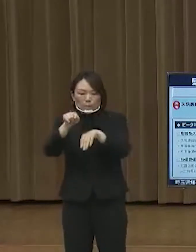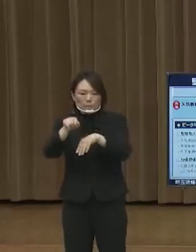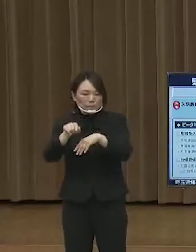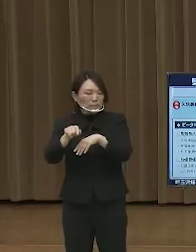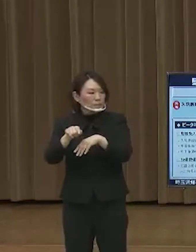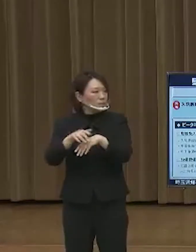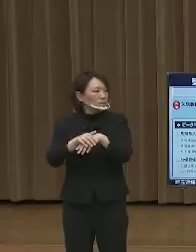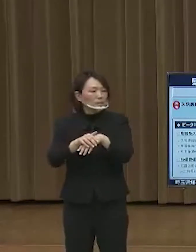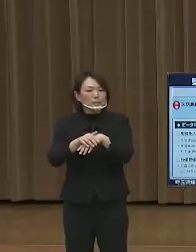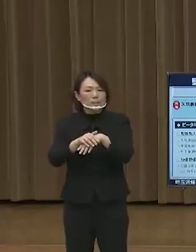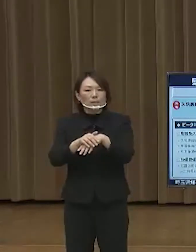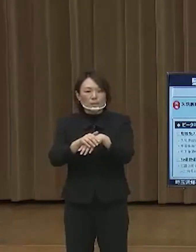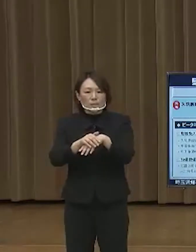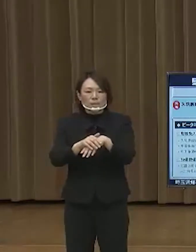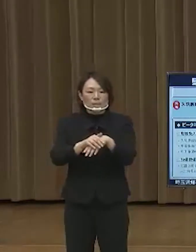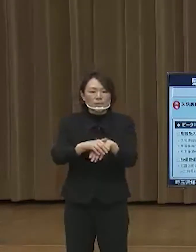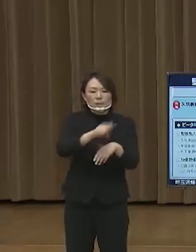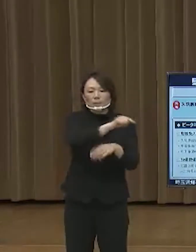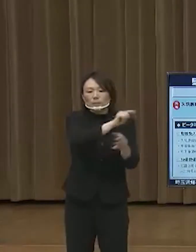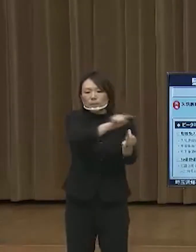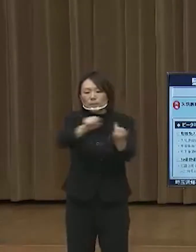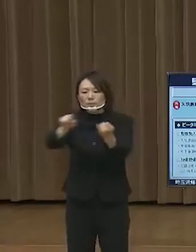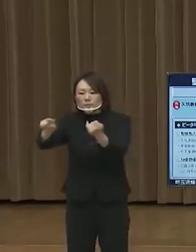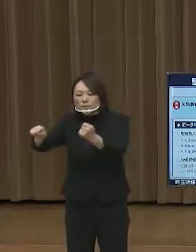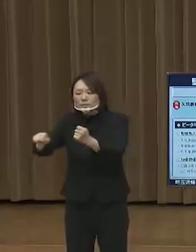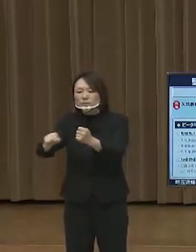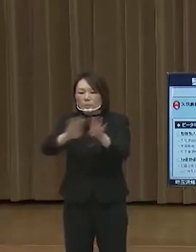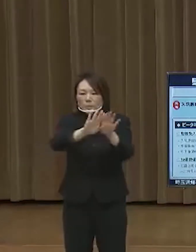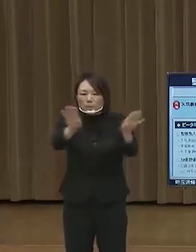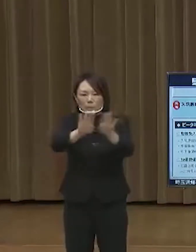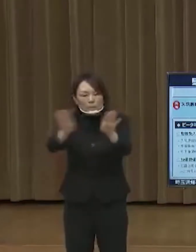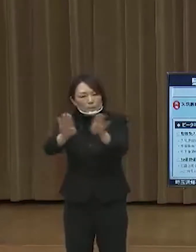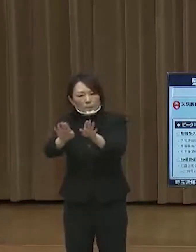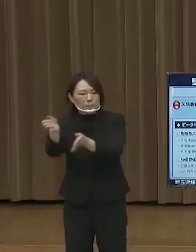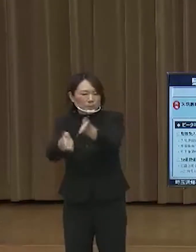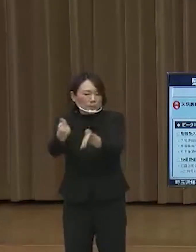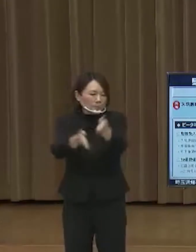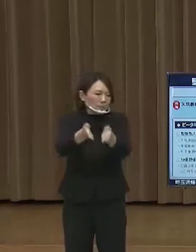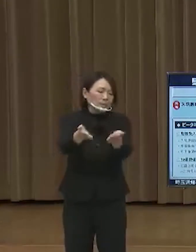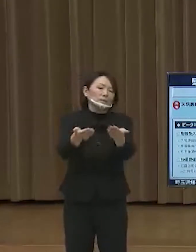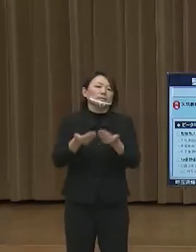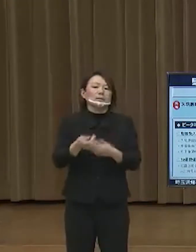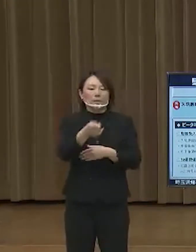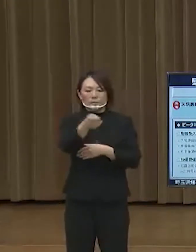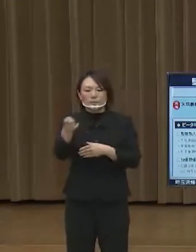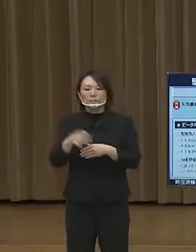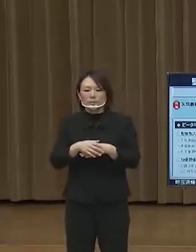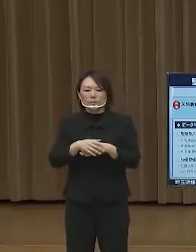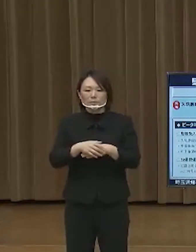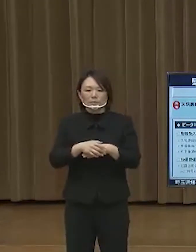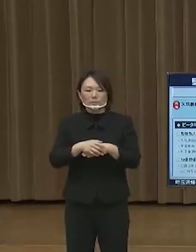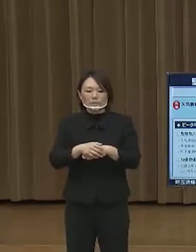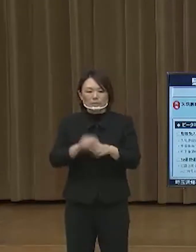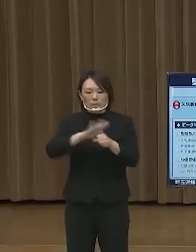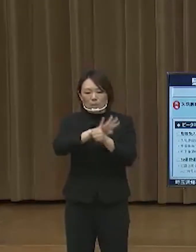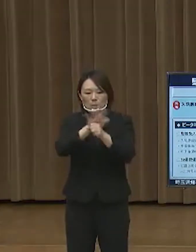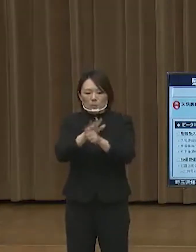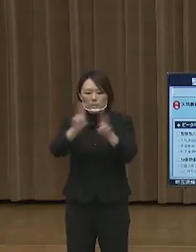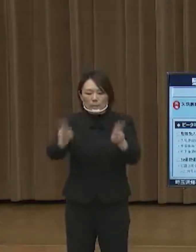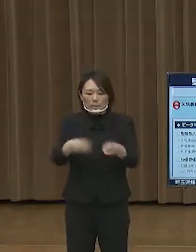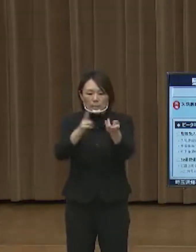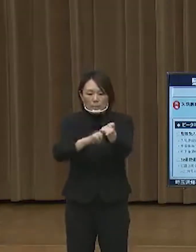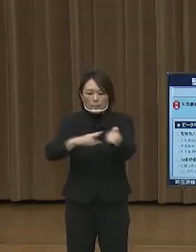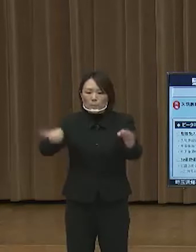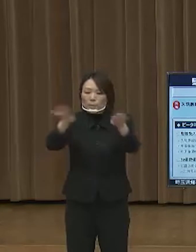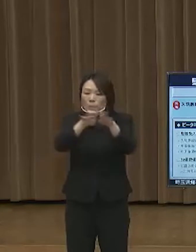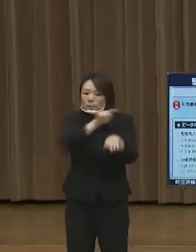棟はいくつもやっていただいているところがございますので、そういったところでコロナ専用病棟で運営をされておられるところで、我々